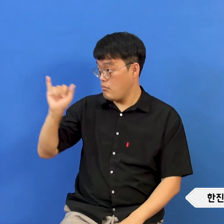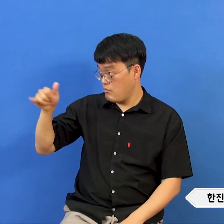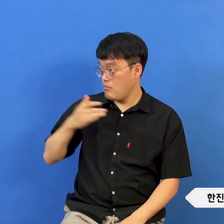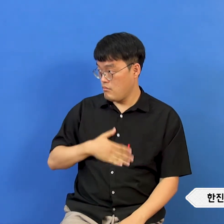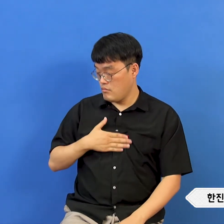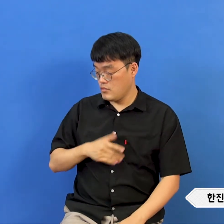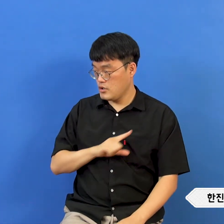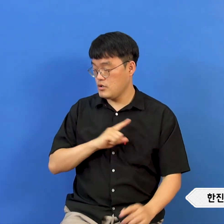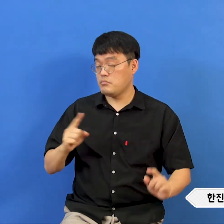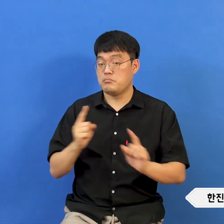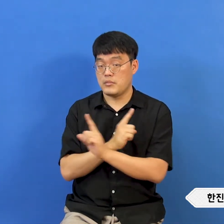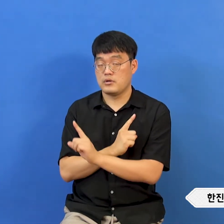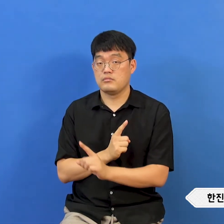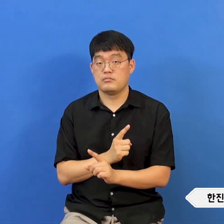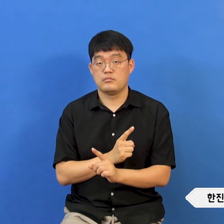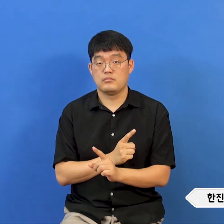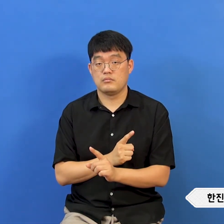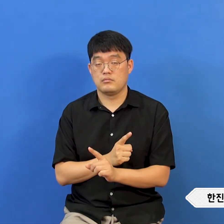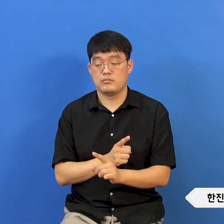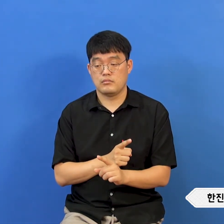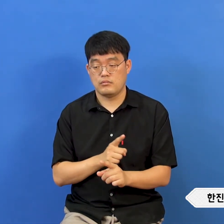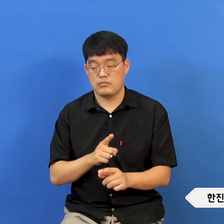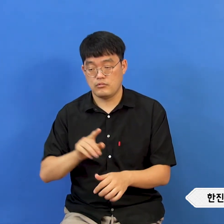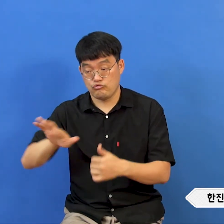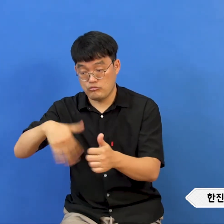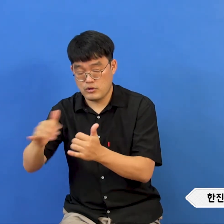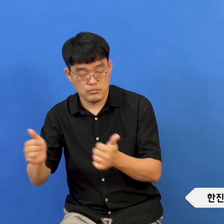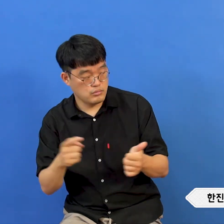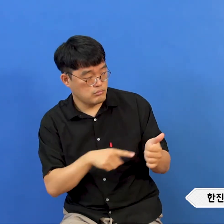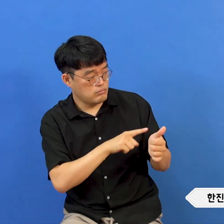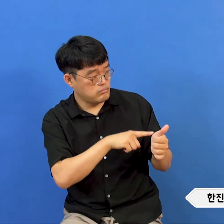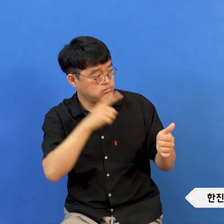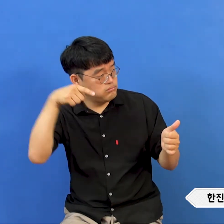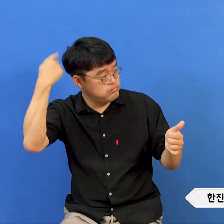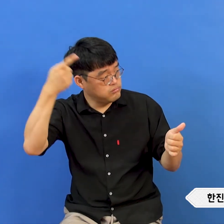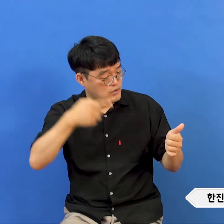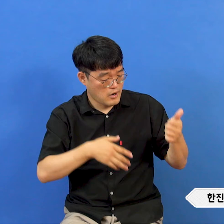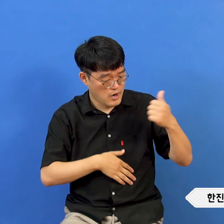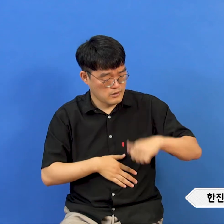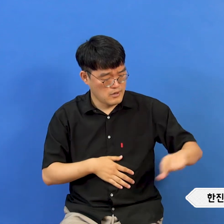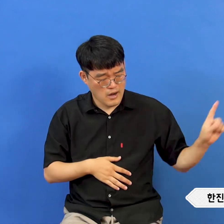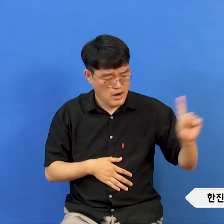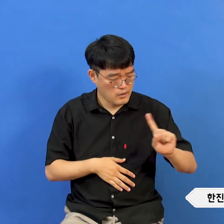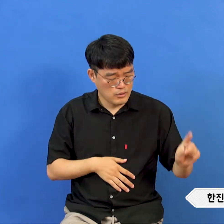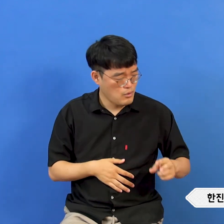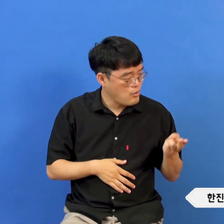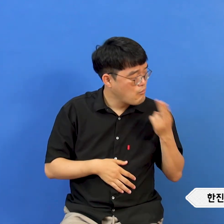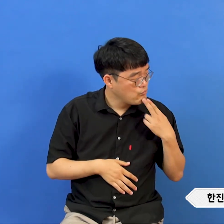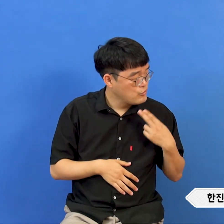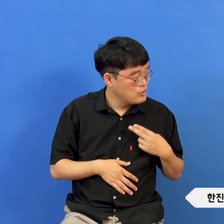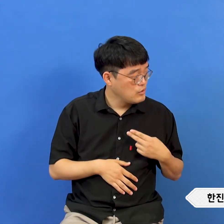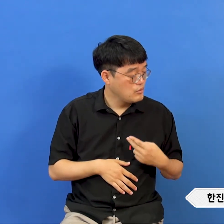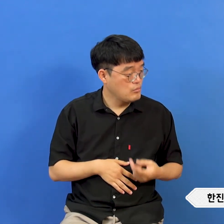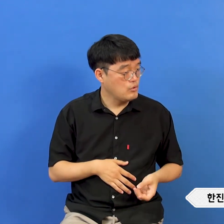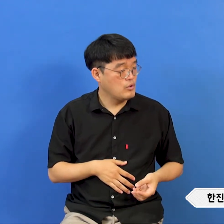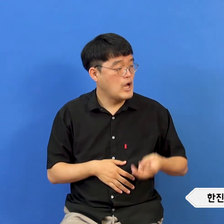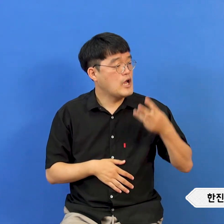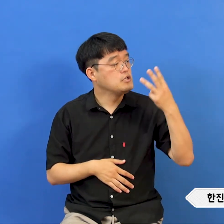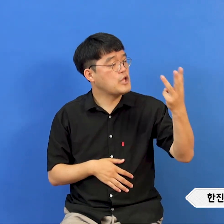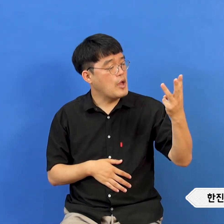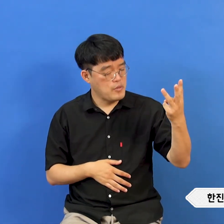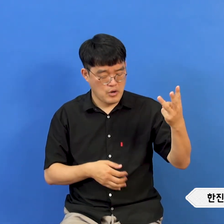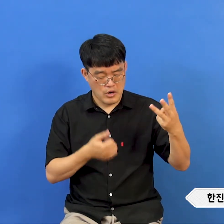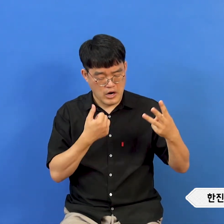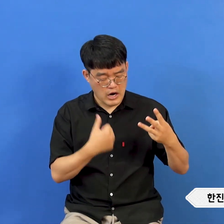주위 사람들이 뭐라고 하겠습니까? 완전히 미쳤다고 하지 않겠습니까? 세 명 자식의 아버지, 뭐 그런 식으로